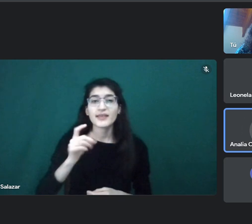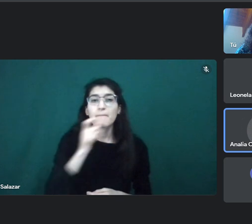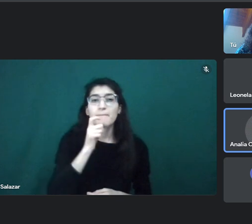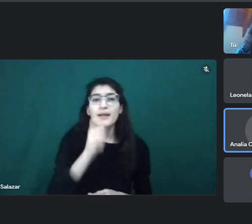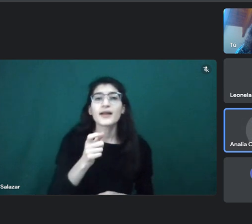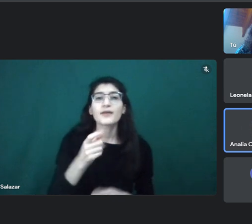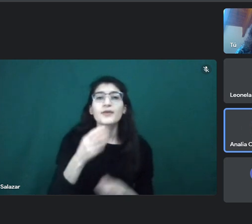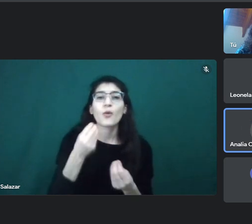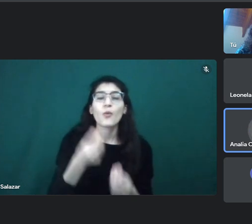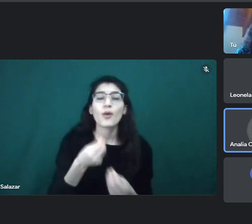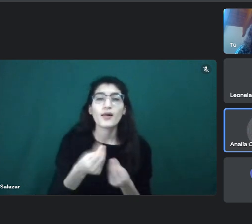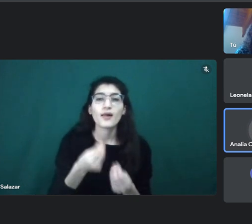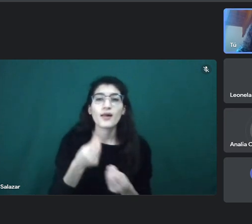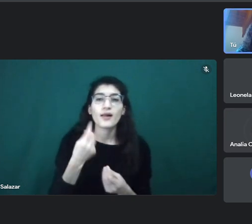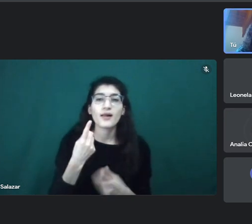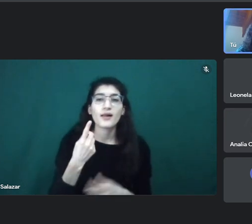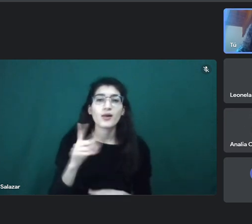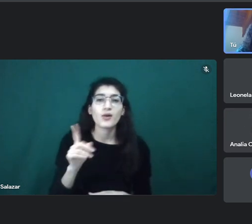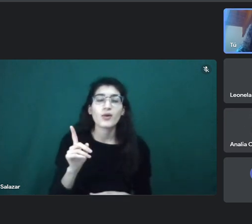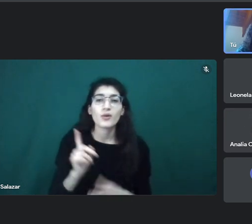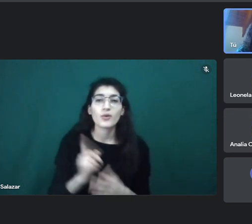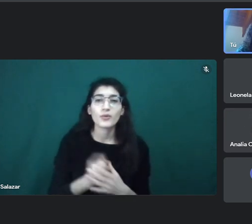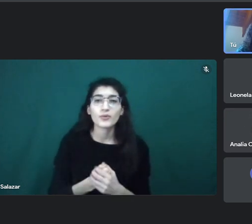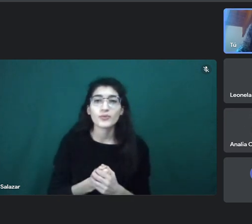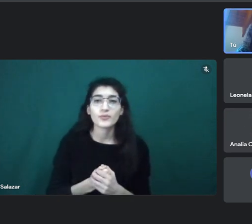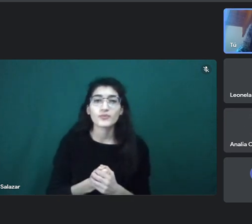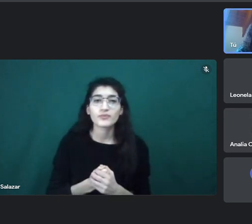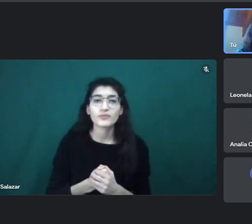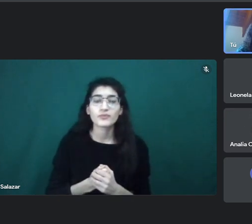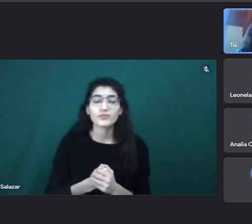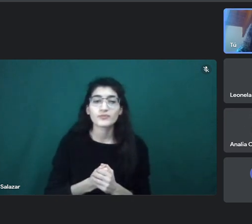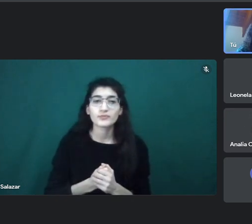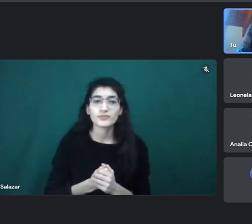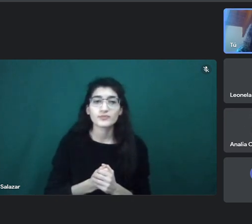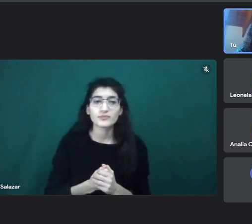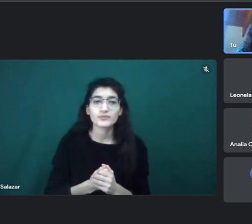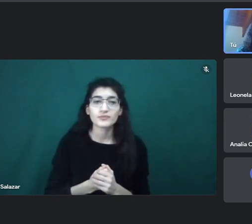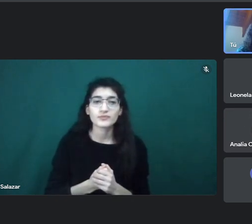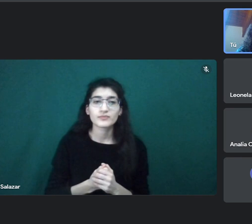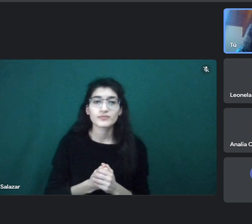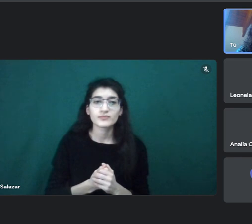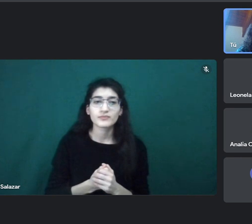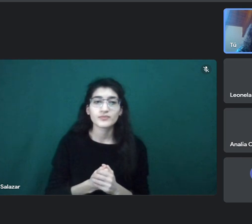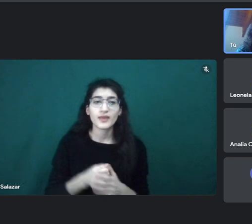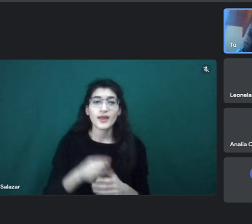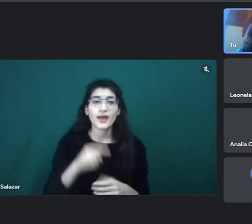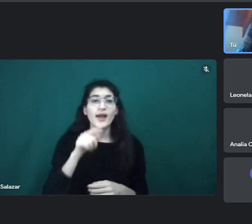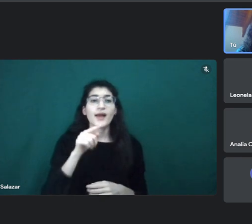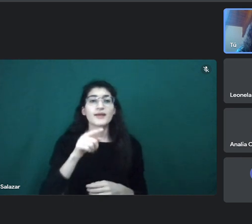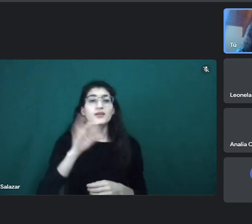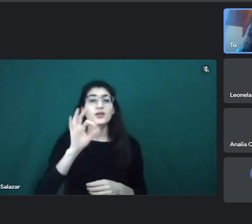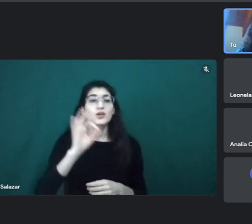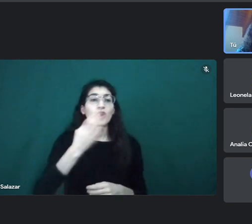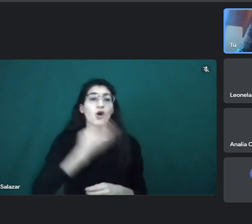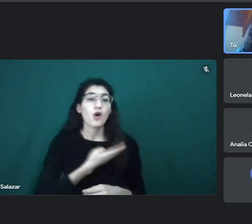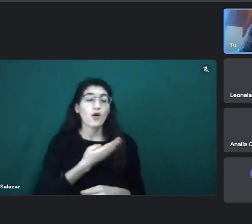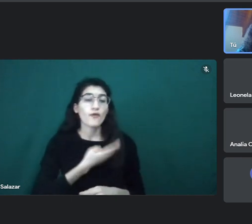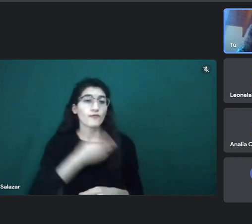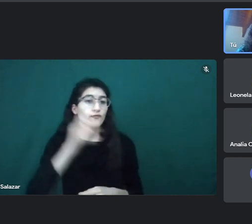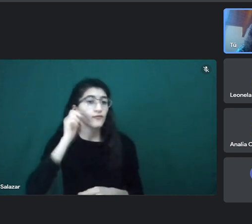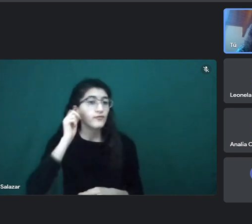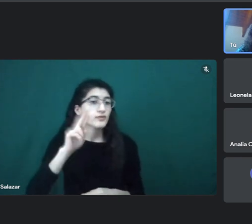La mejora. No, ¿cuál palabra en inglés de estas tres que tenemos, off-grid, infrastructure y upgrading, corresponde a fuera de la